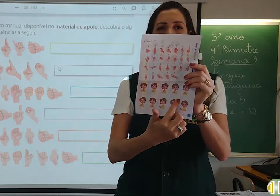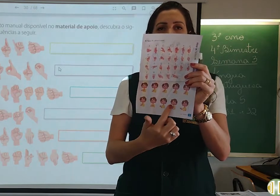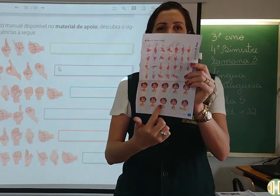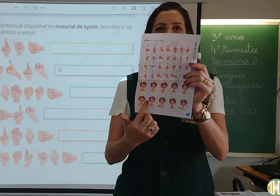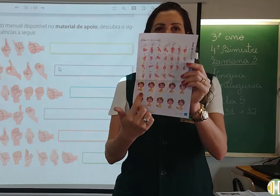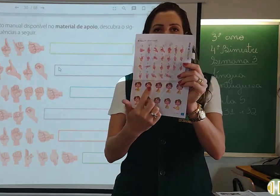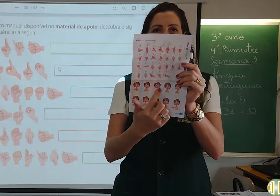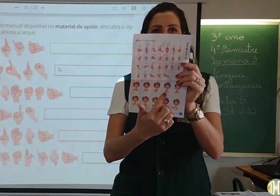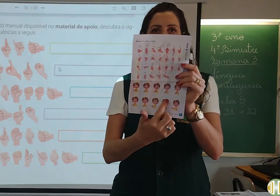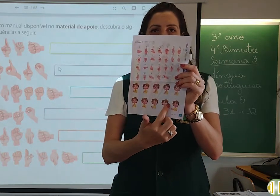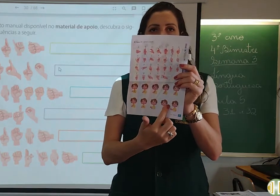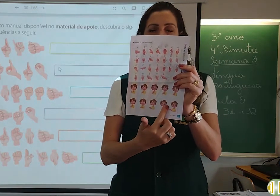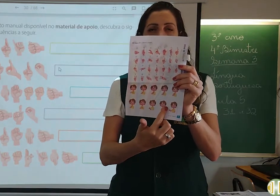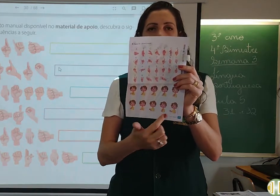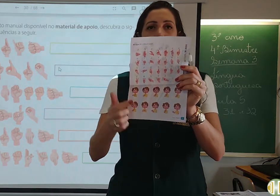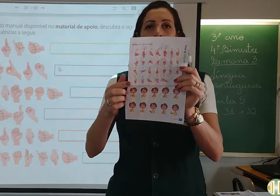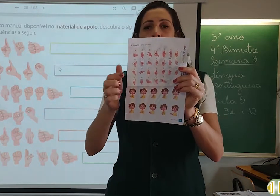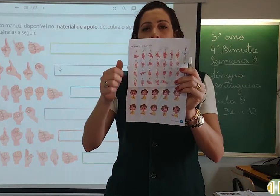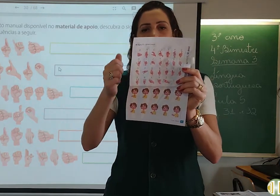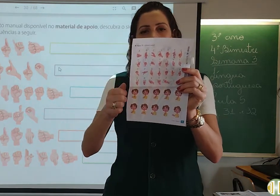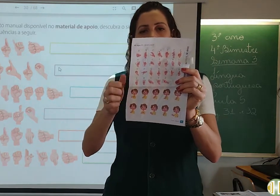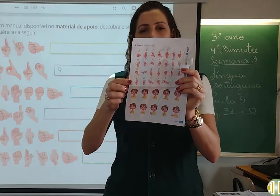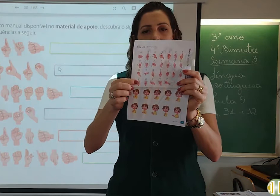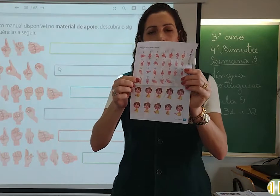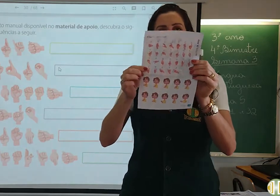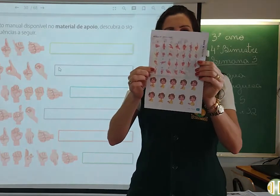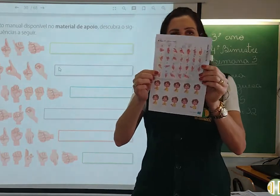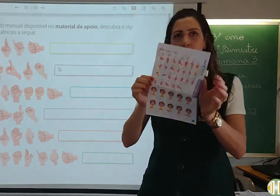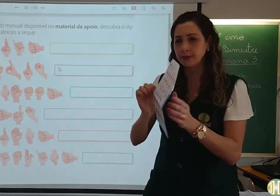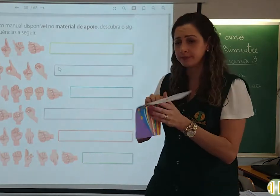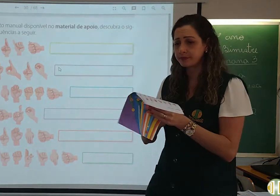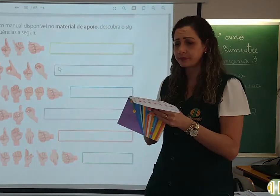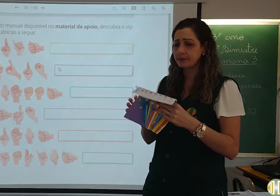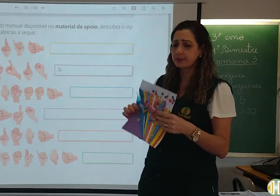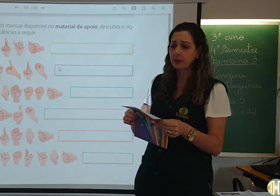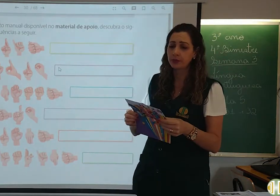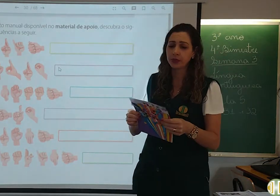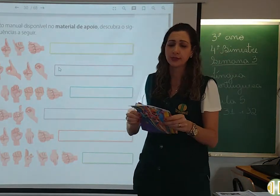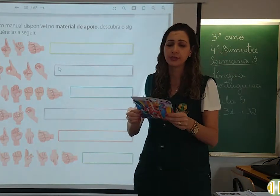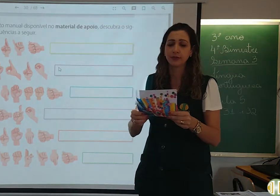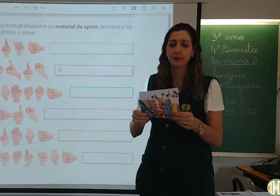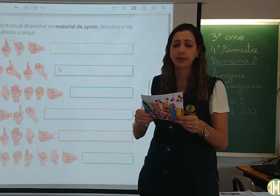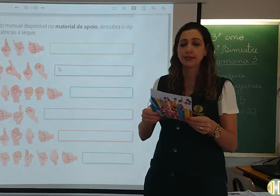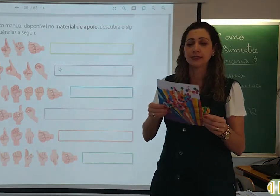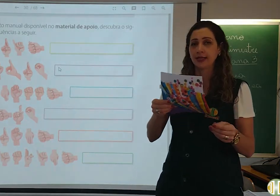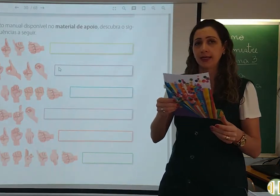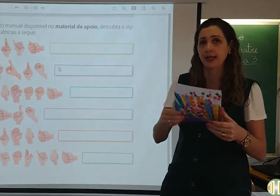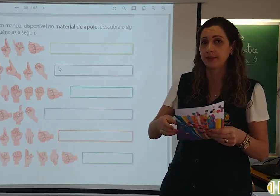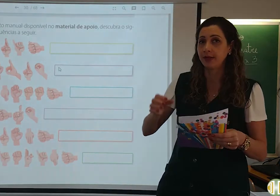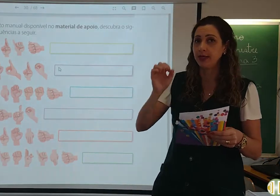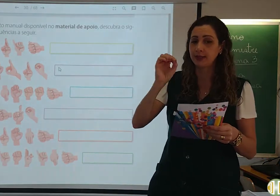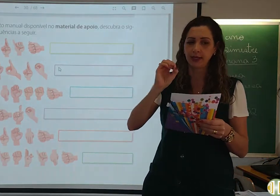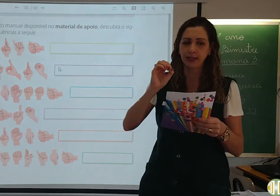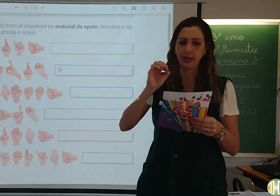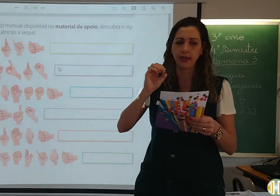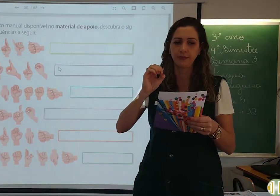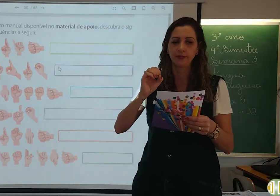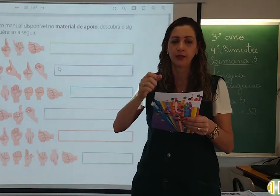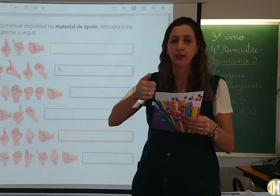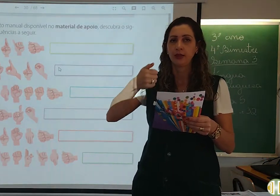com a língua de sinais, tá? Destaca essa folha, porque você vai precisar dela para treinar, tá,